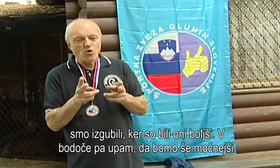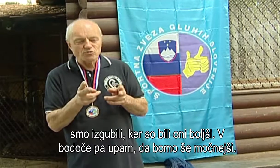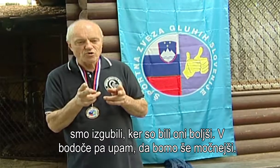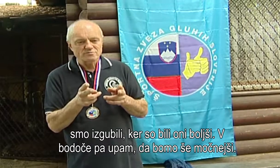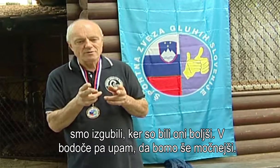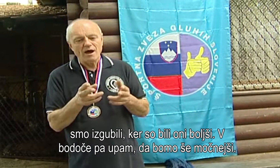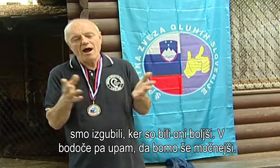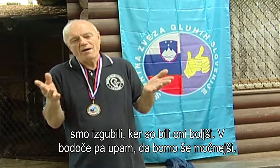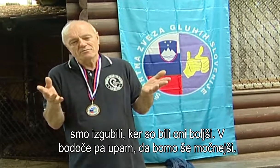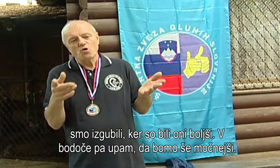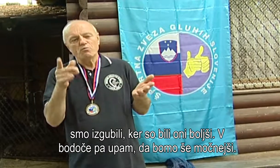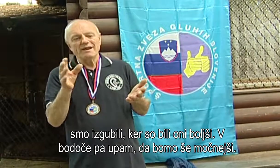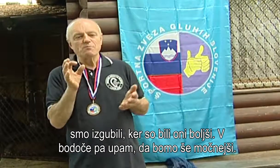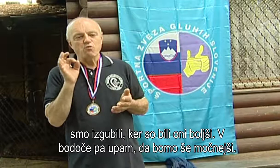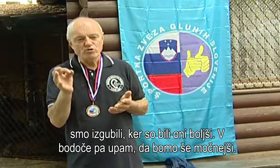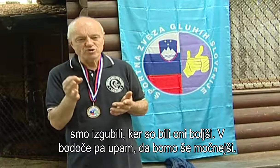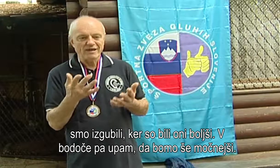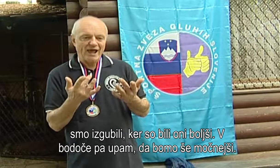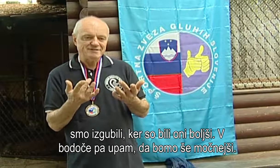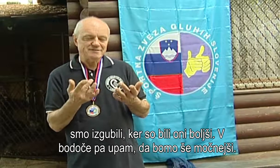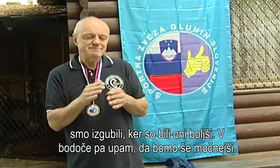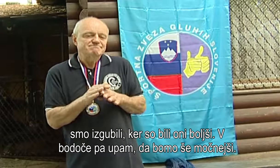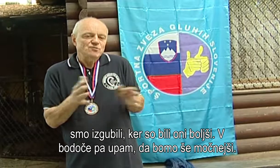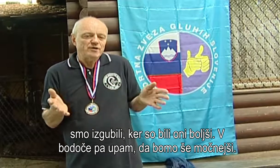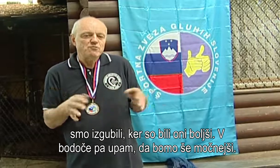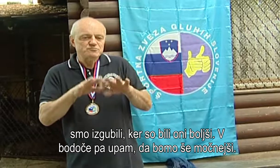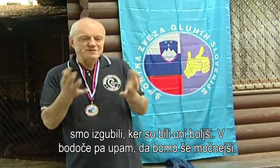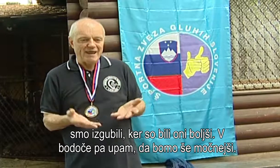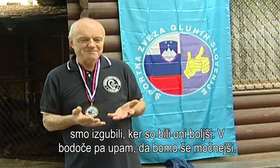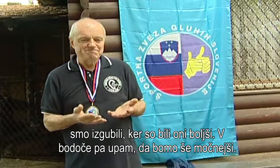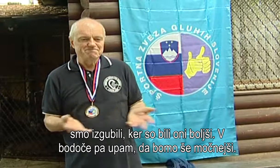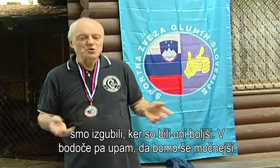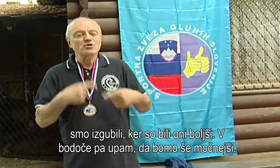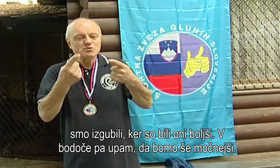z društvom iz Ljubljane smo pač izgubili, ker so bili oni boljši.